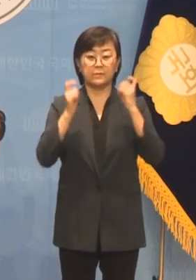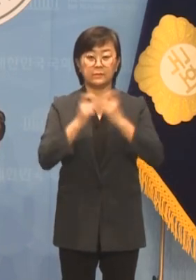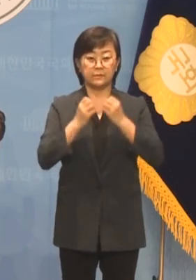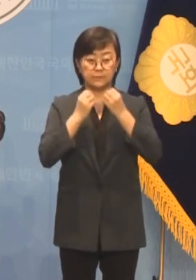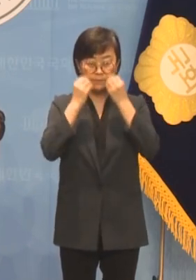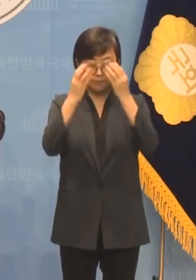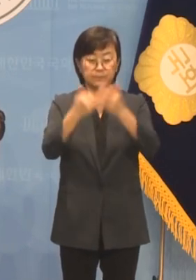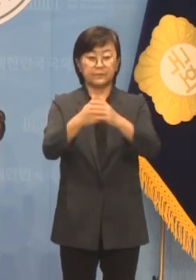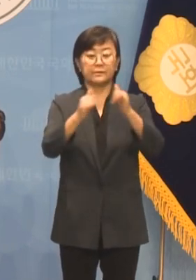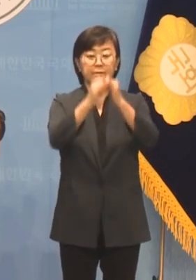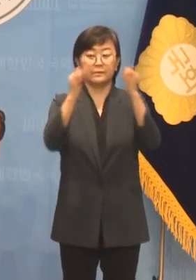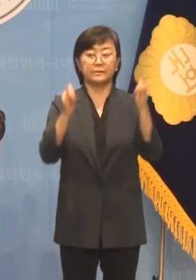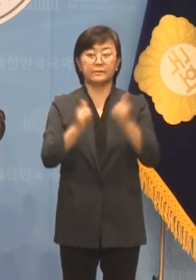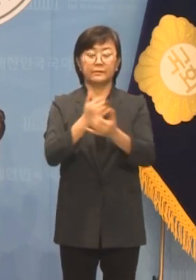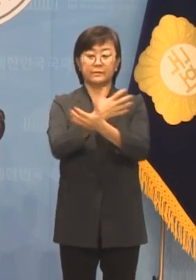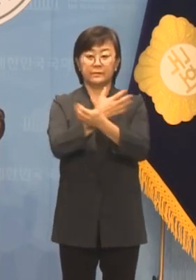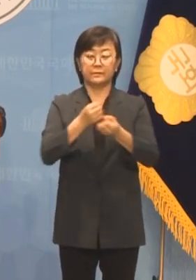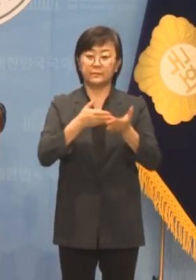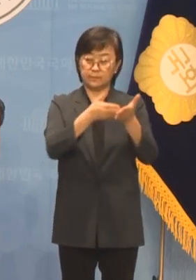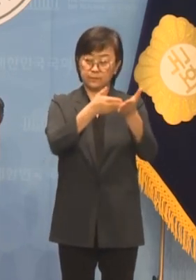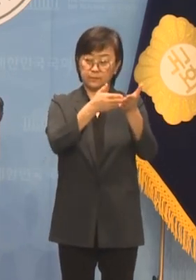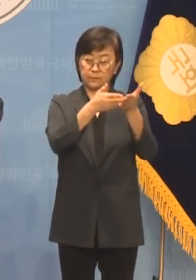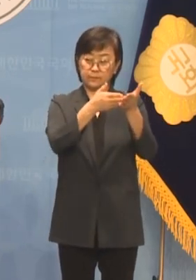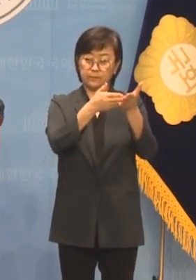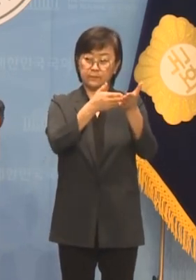새로운 사회 계약을 제안합니다.